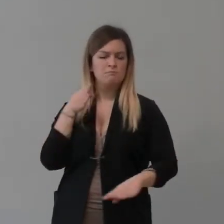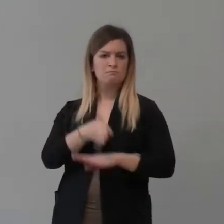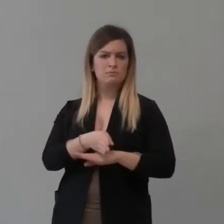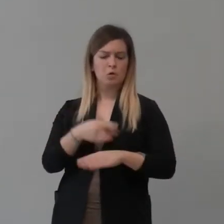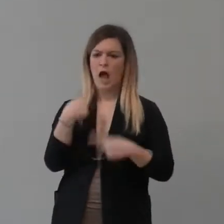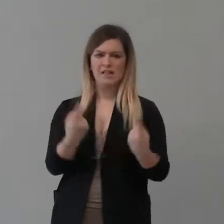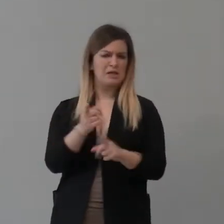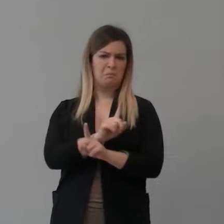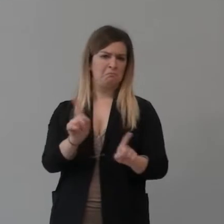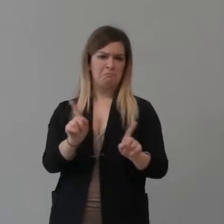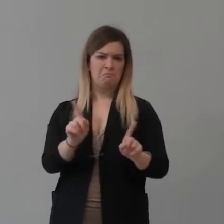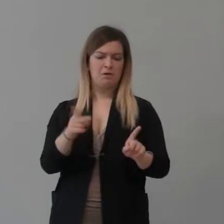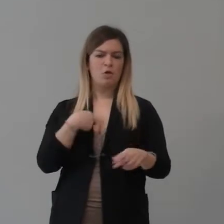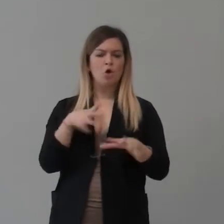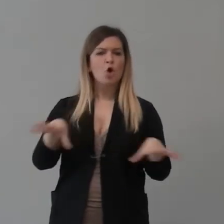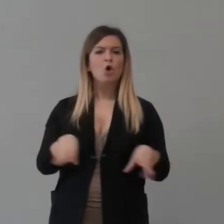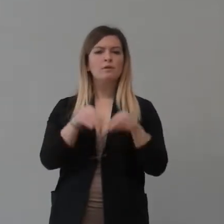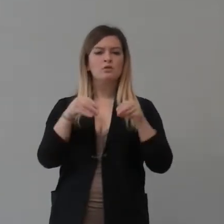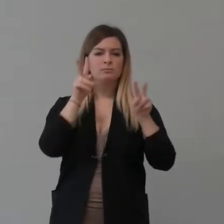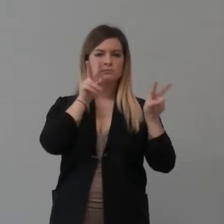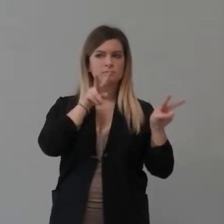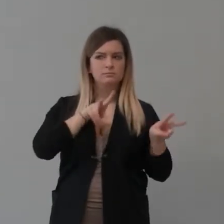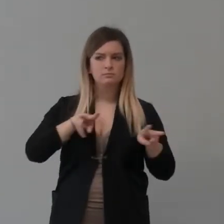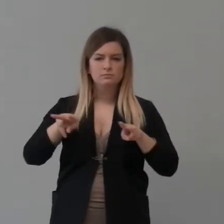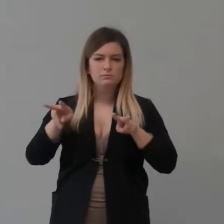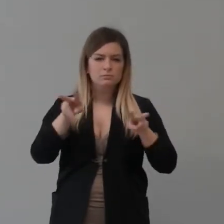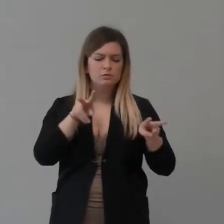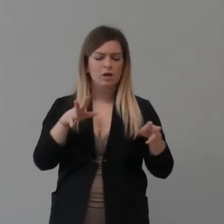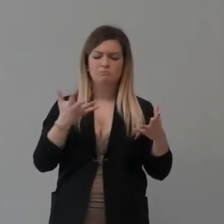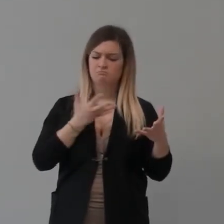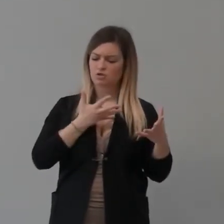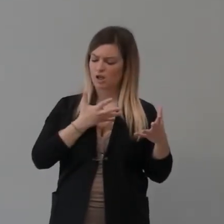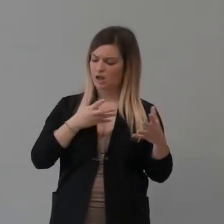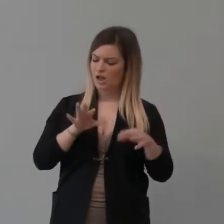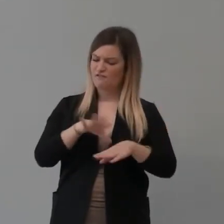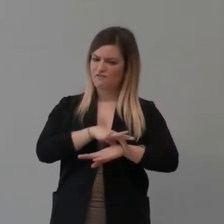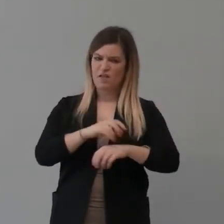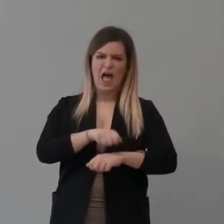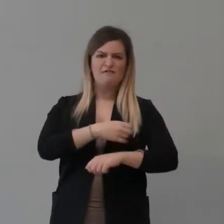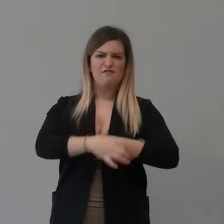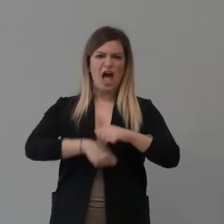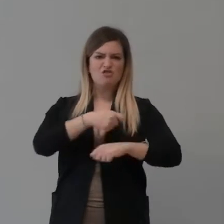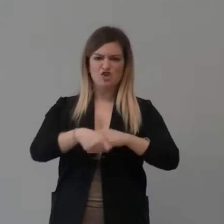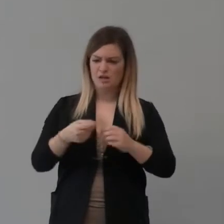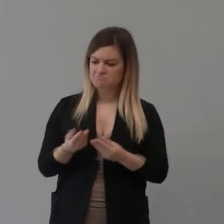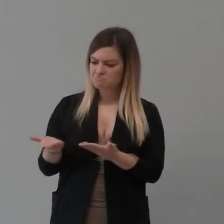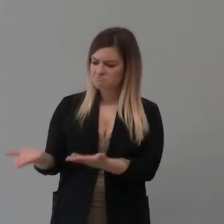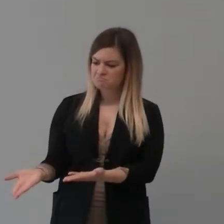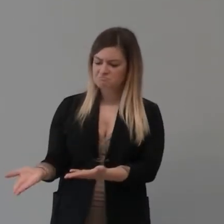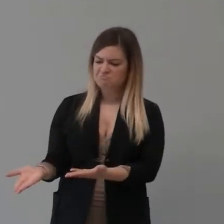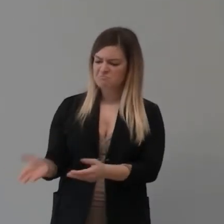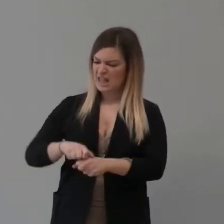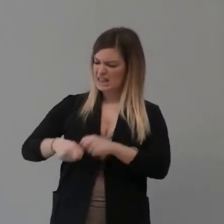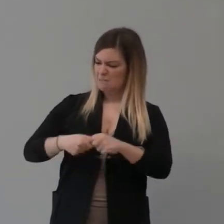non aspetta, e comincia a controllare. Allora, le fasce sono lì, per terra, non sono